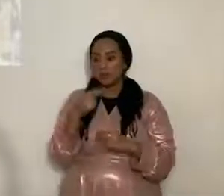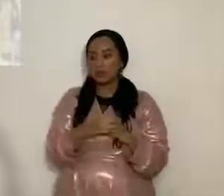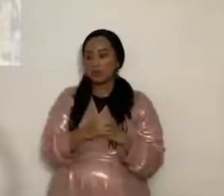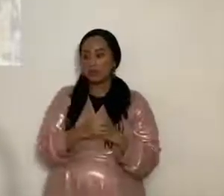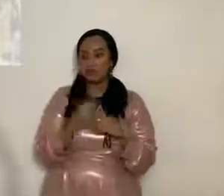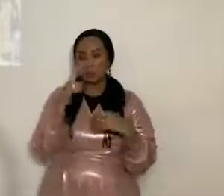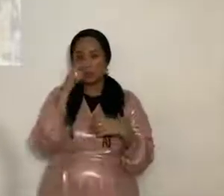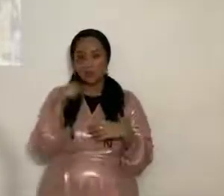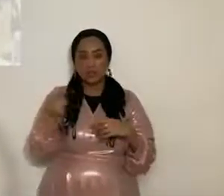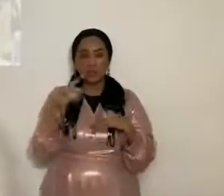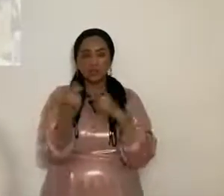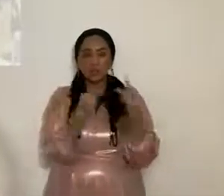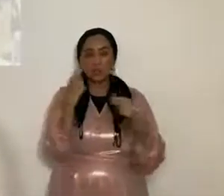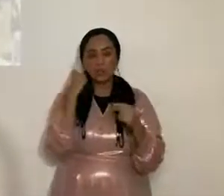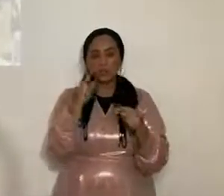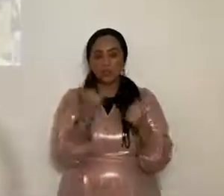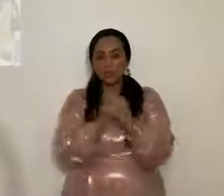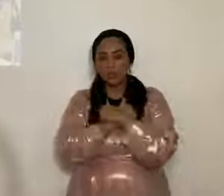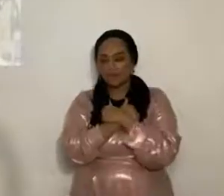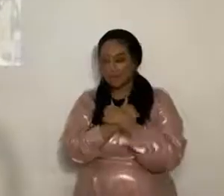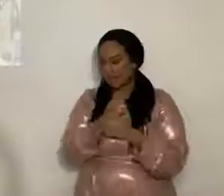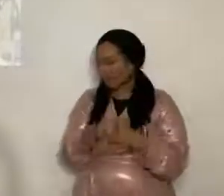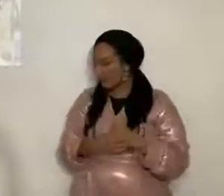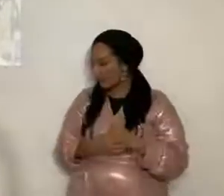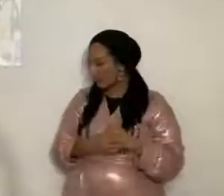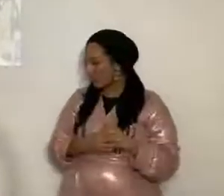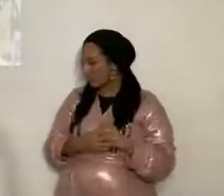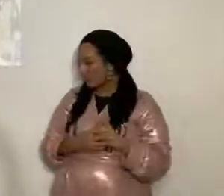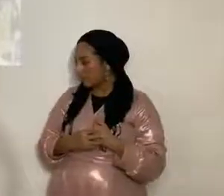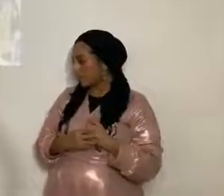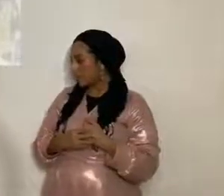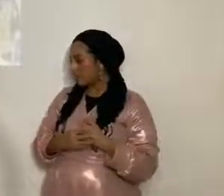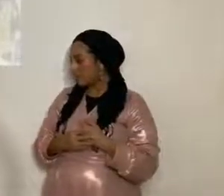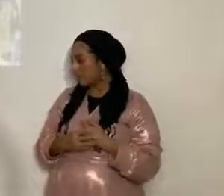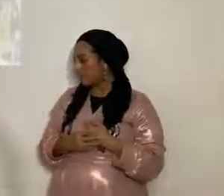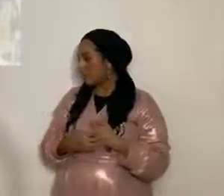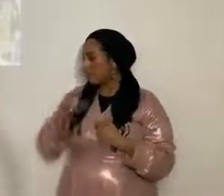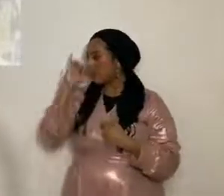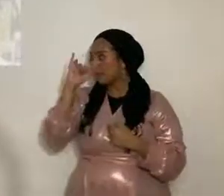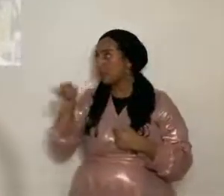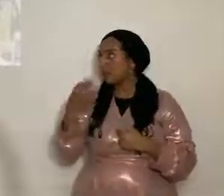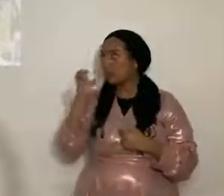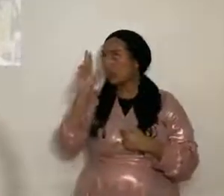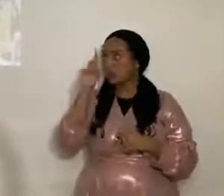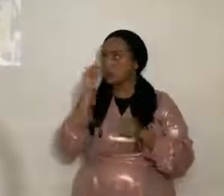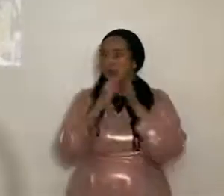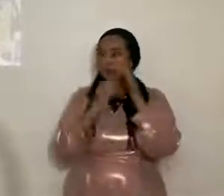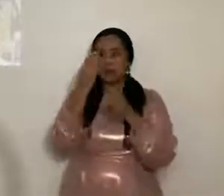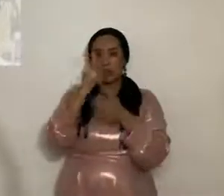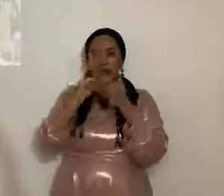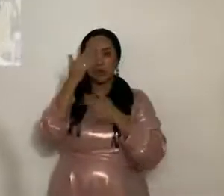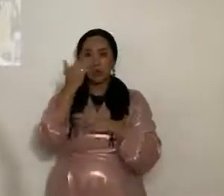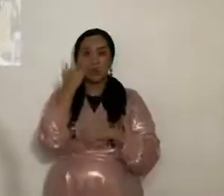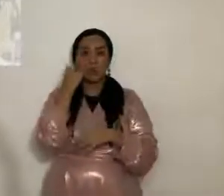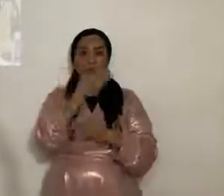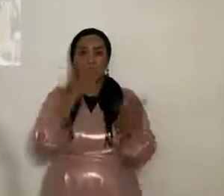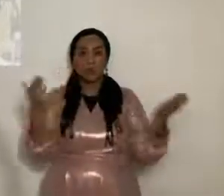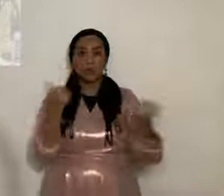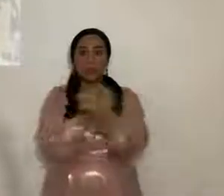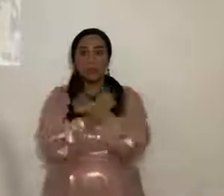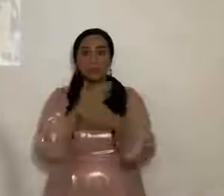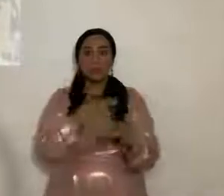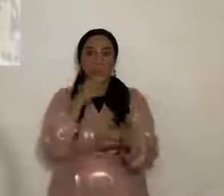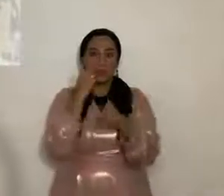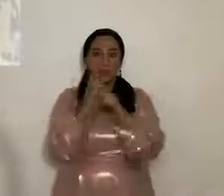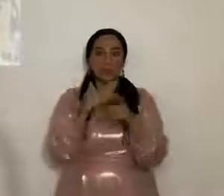lo hacen por amor. Amén. No, como dice Juan 14, verso 15: si me amáis, guardad